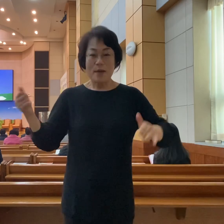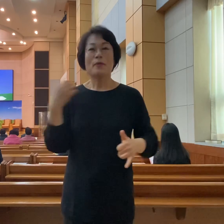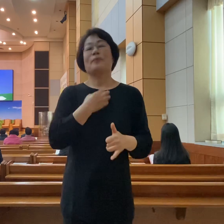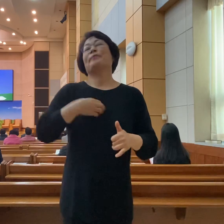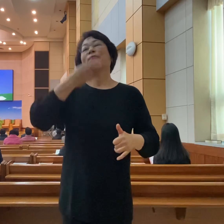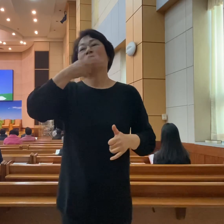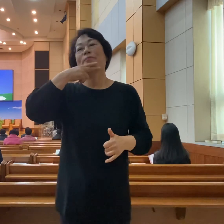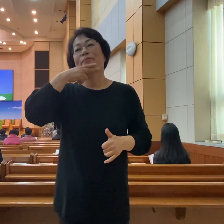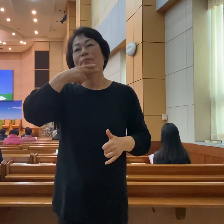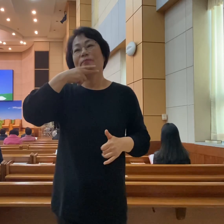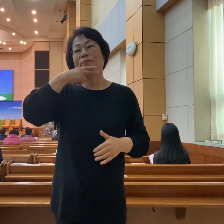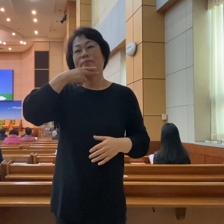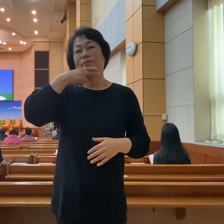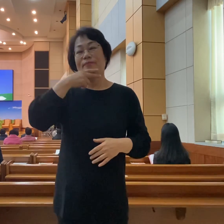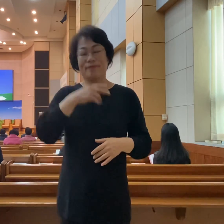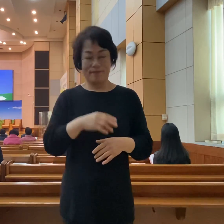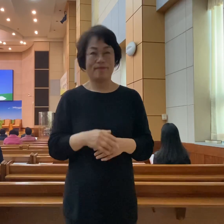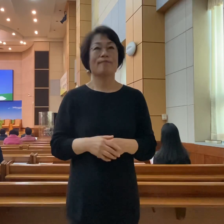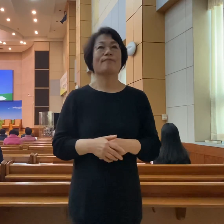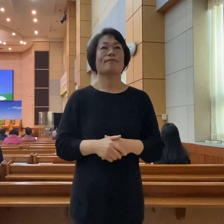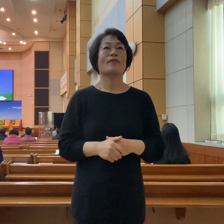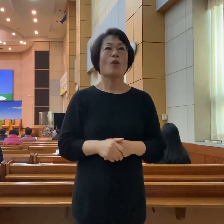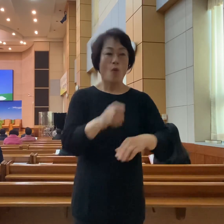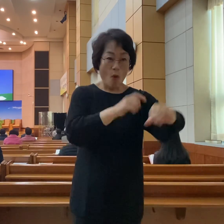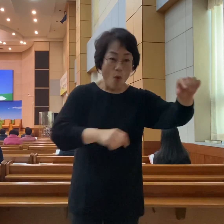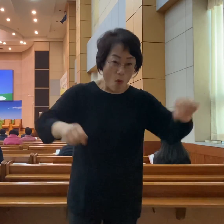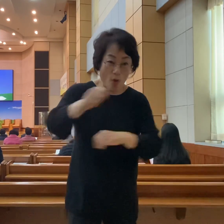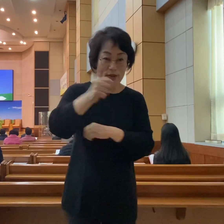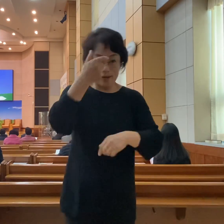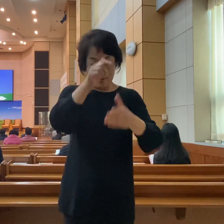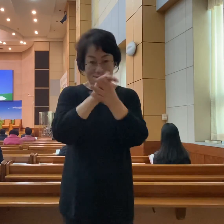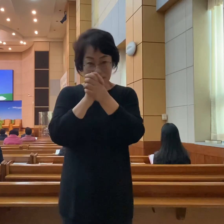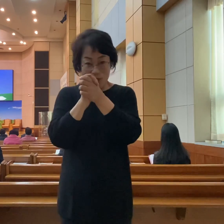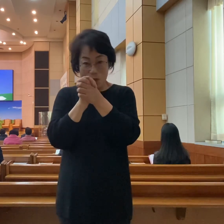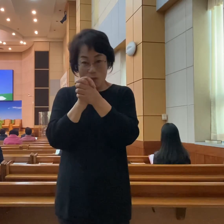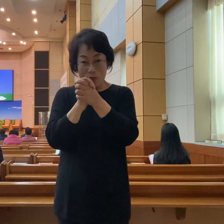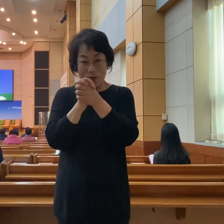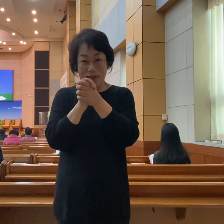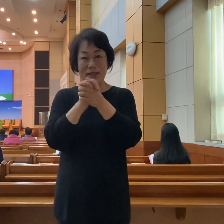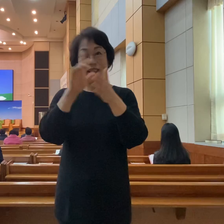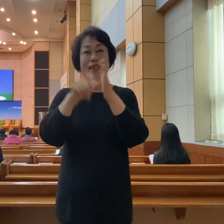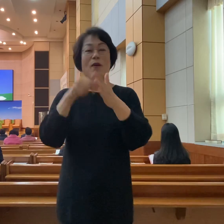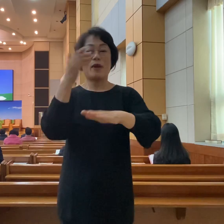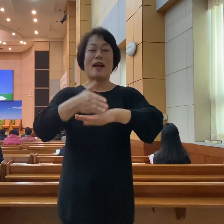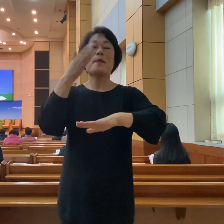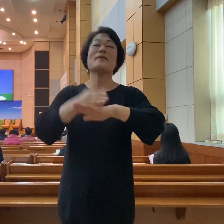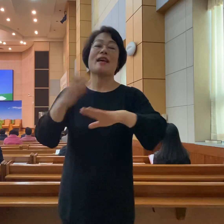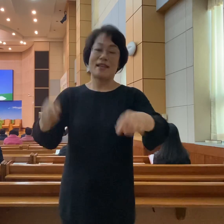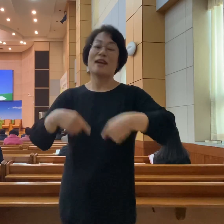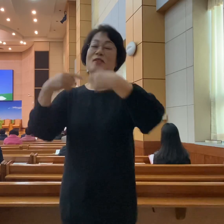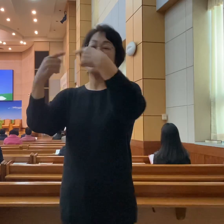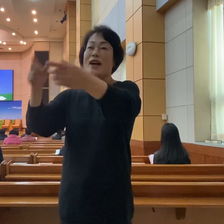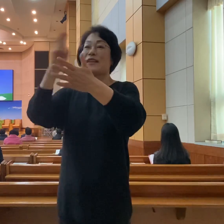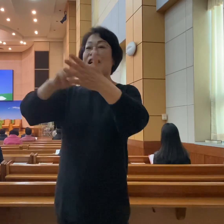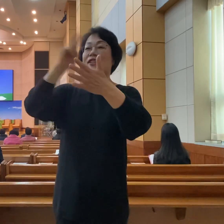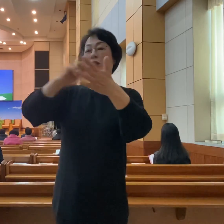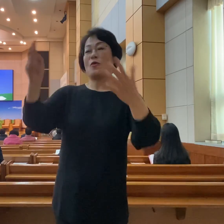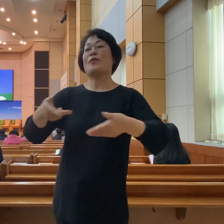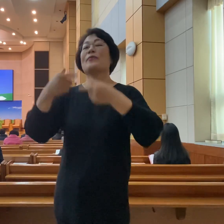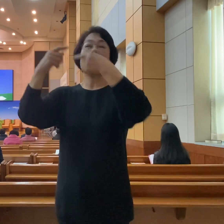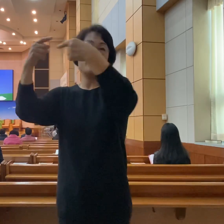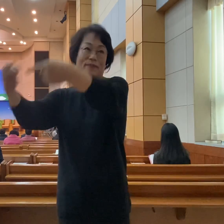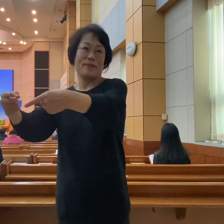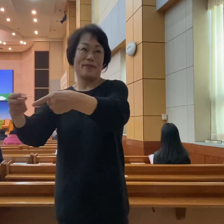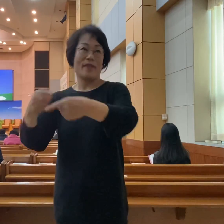거예요. 걱정이 안 되는 거예요. 오히려 기도하는 가운데 감사의 자리로 나아가고 찬송의 자리로